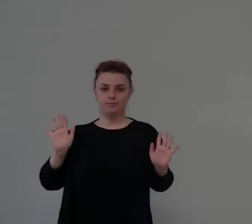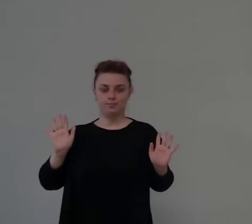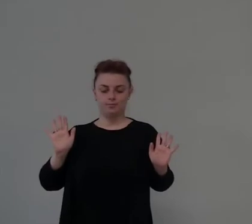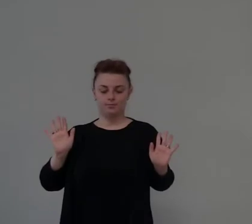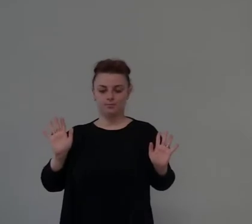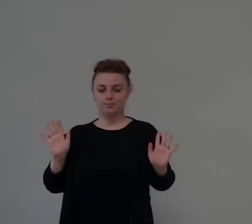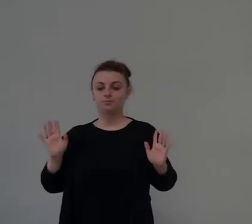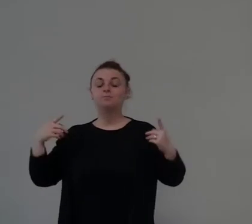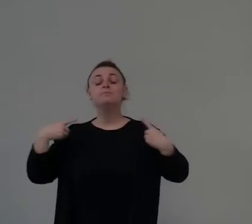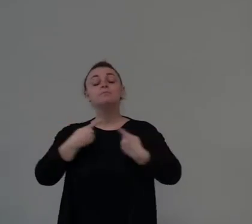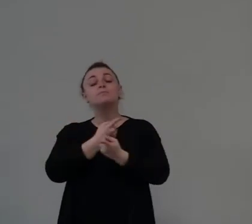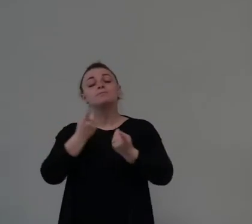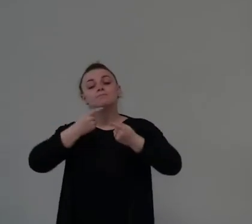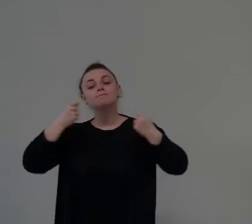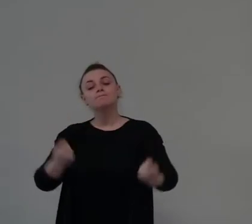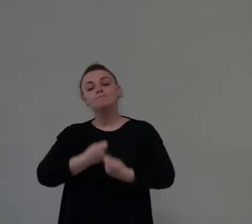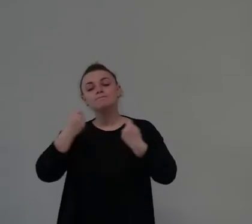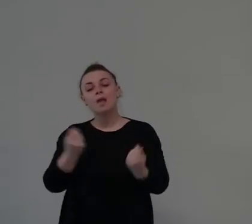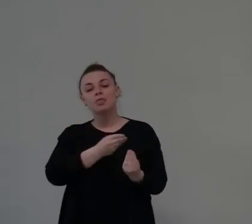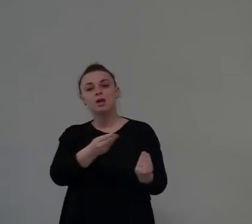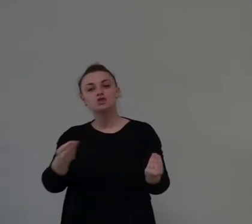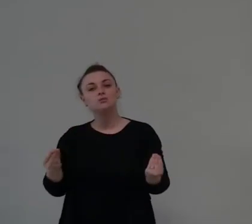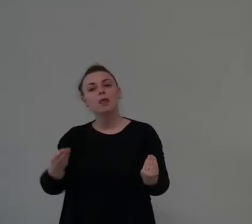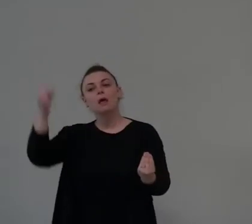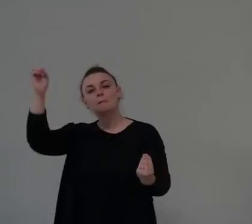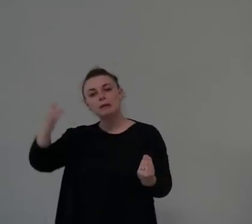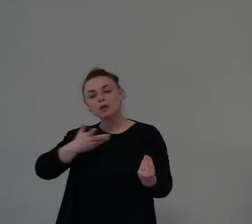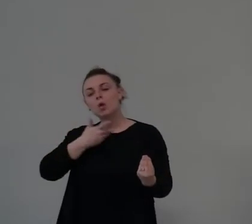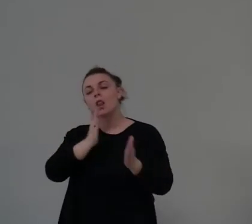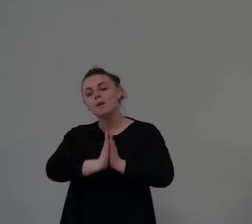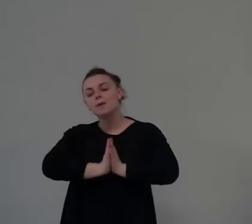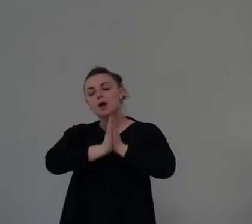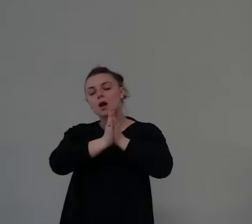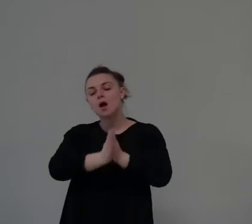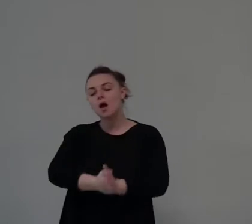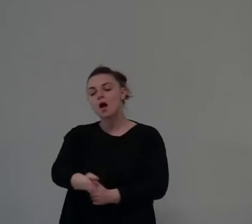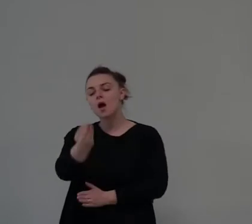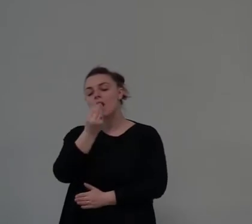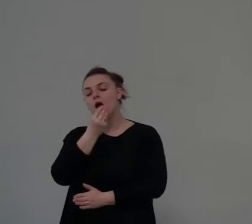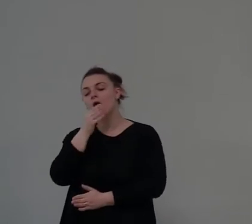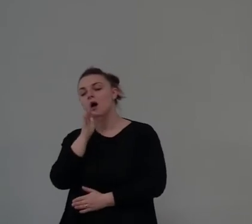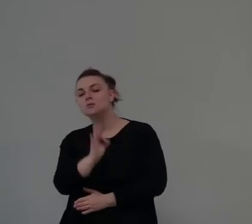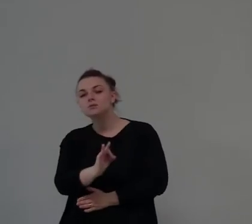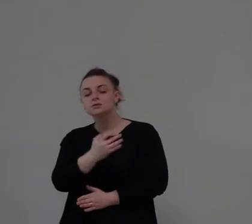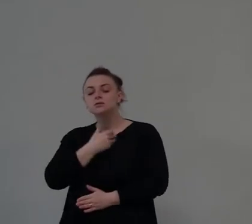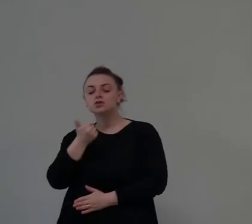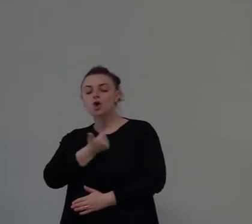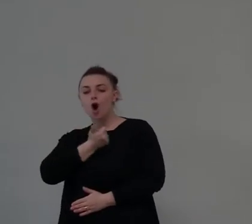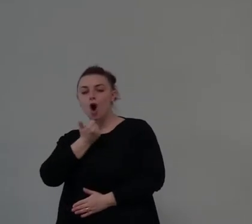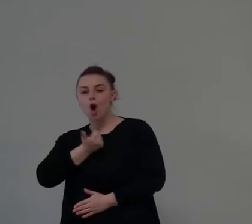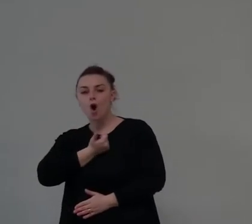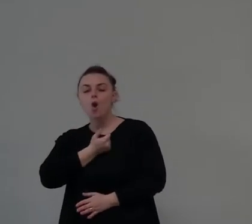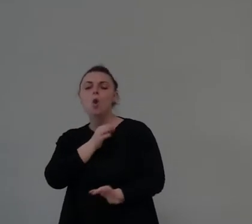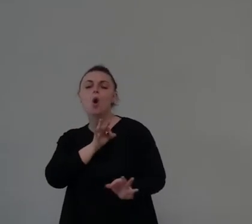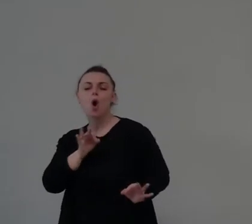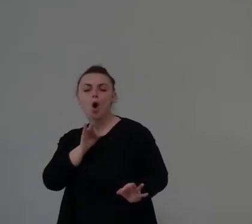Quando pratichi le discipline spirituali, quando preghi, quando digiuni, quando stai da solo, quando